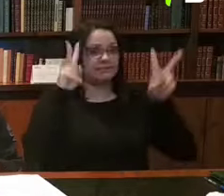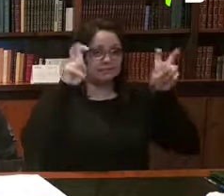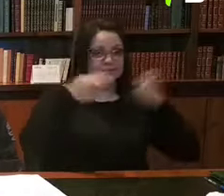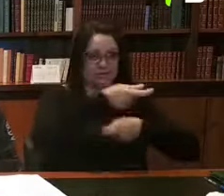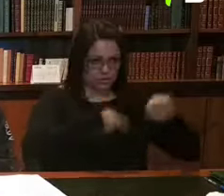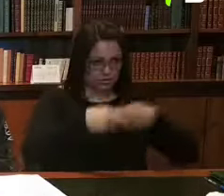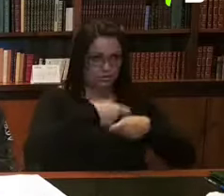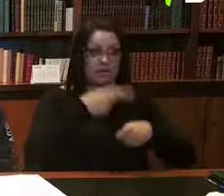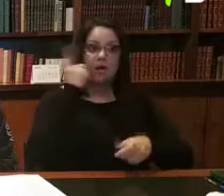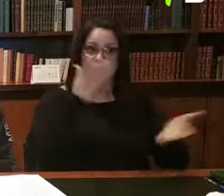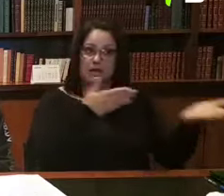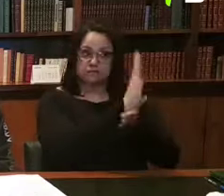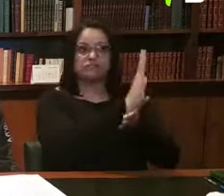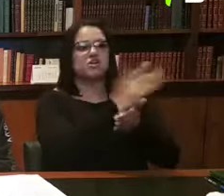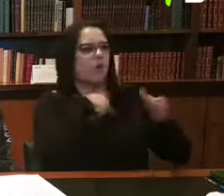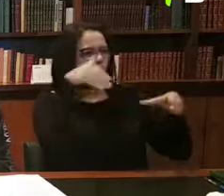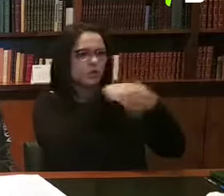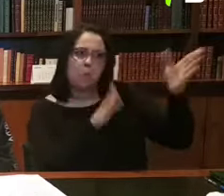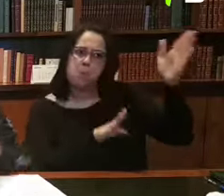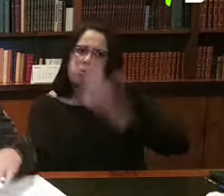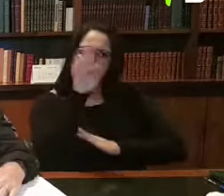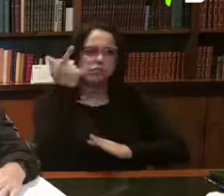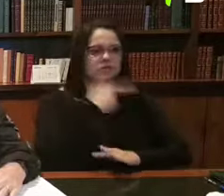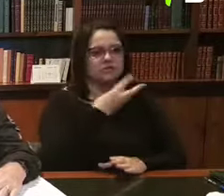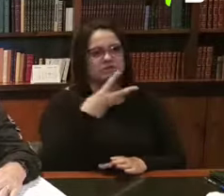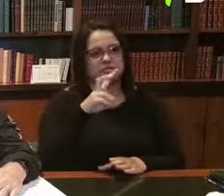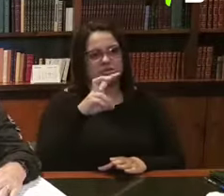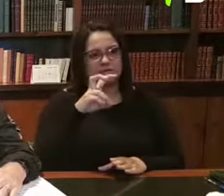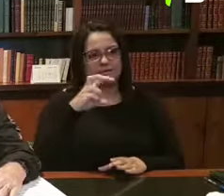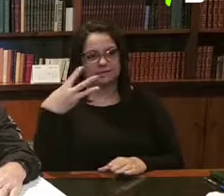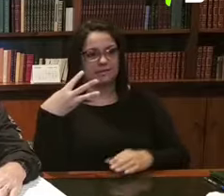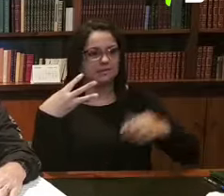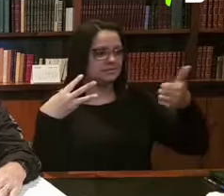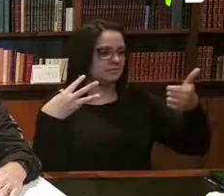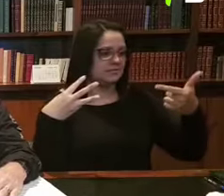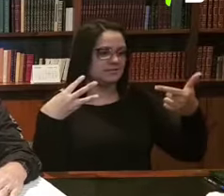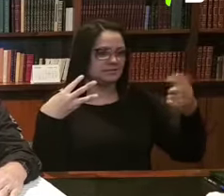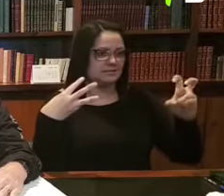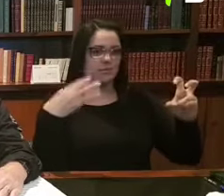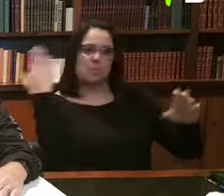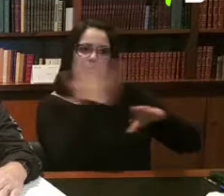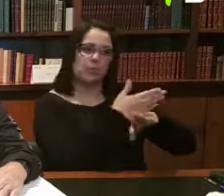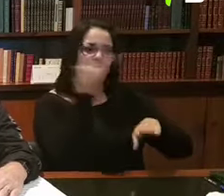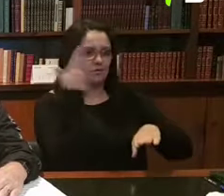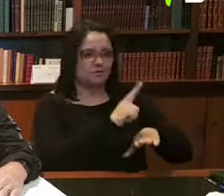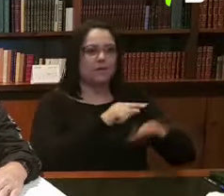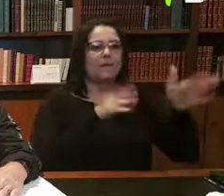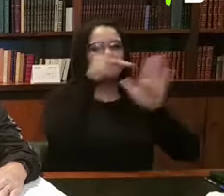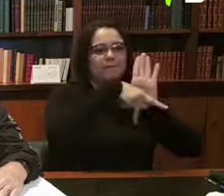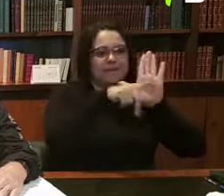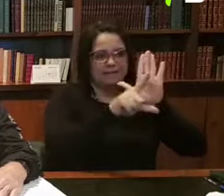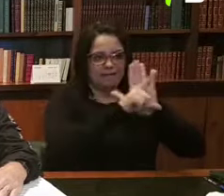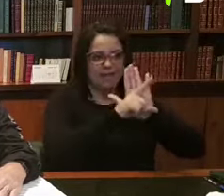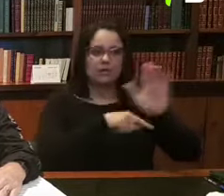e já foi aprovado na câmara de ontem uma larga margem de votos 353-a 125 o projeto de lei que